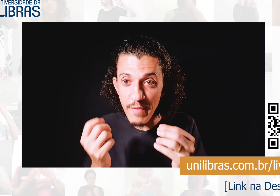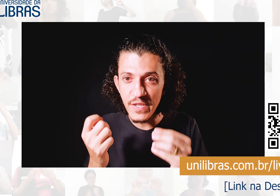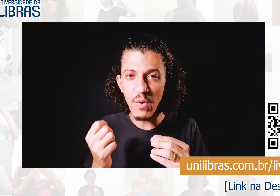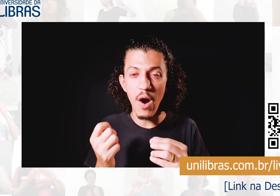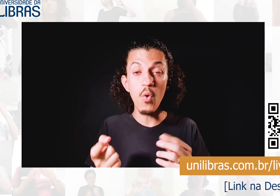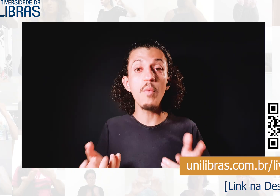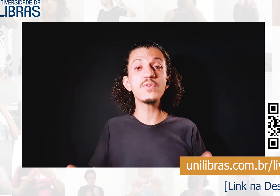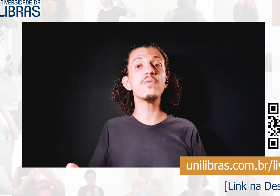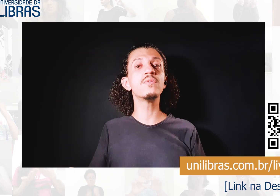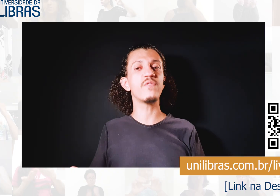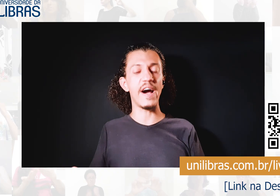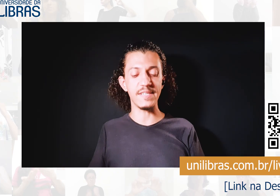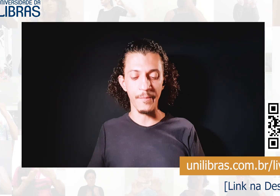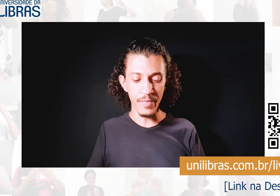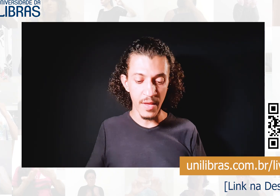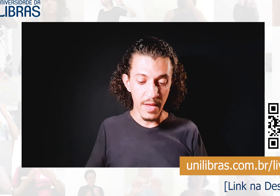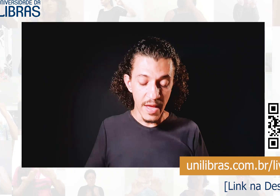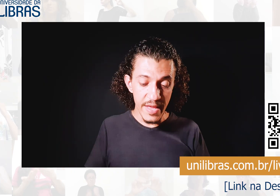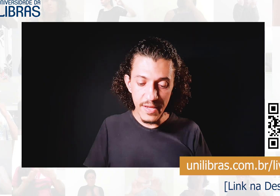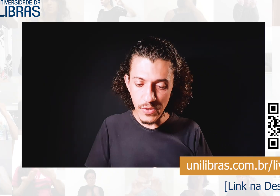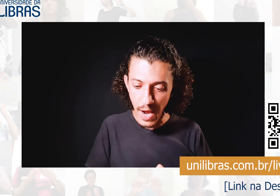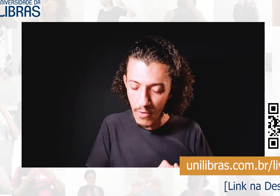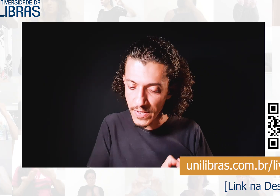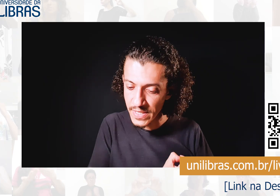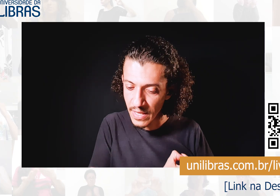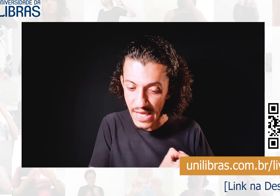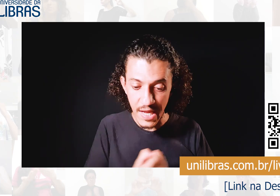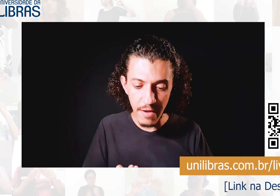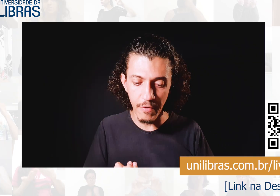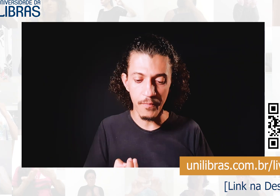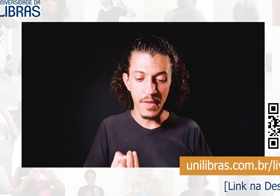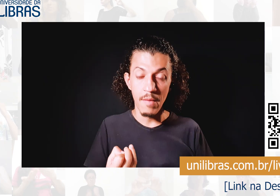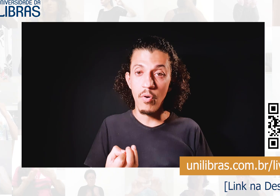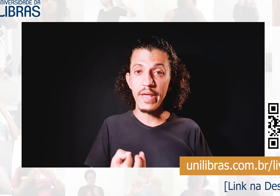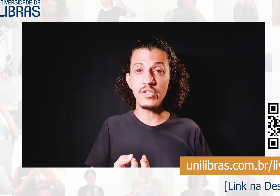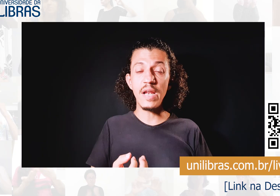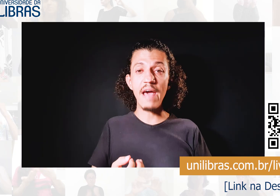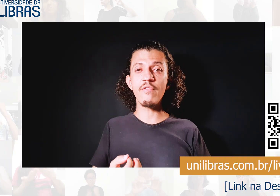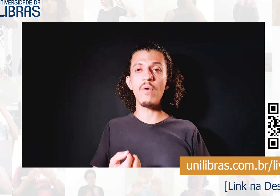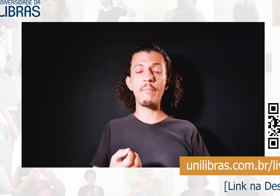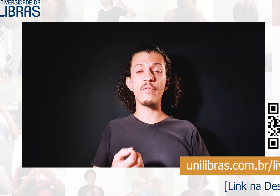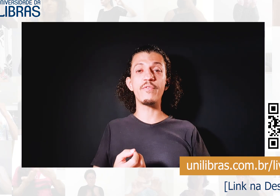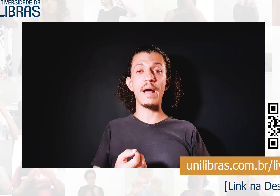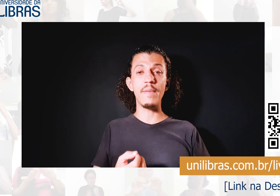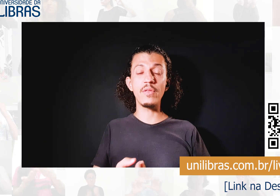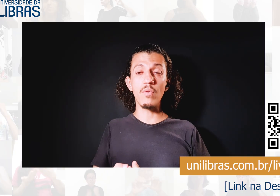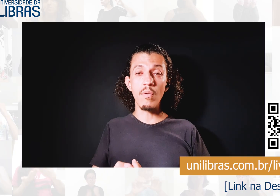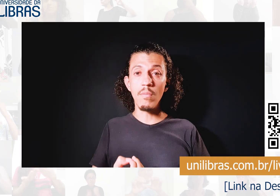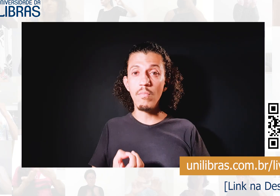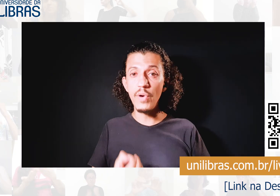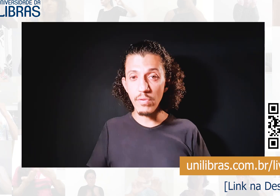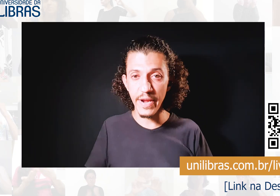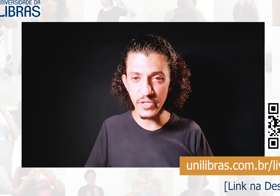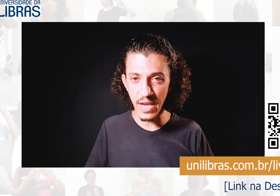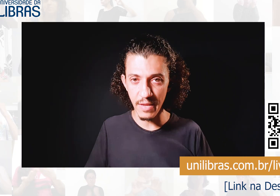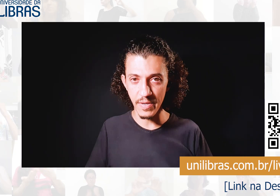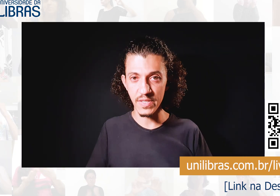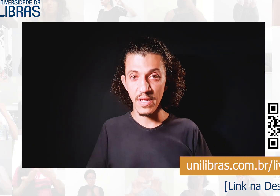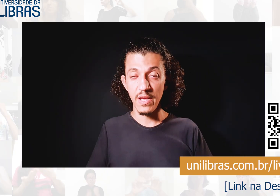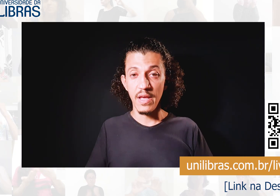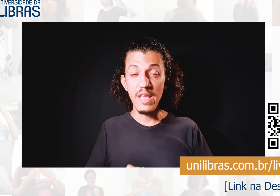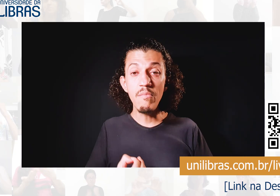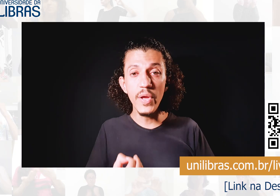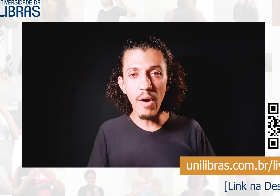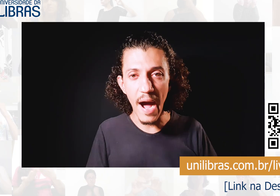pensando de forma visual, como os surdos fazem. E isso é algo, assim, incrível, porque te leva a um aprofundamento muito grande na